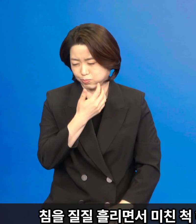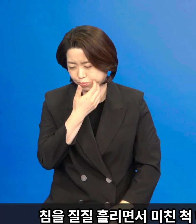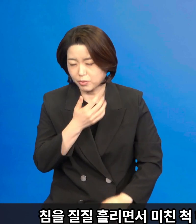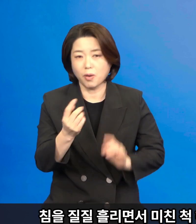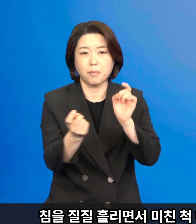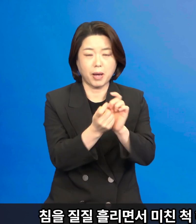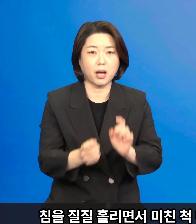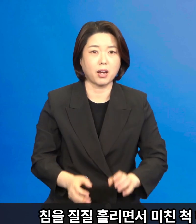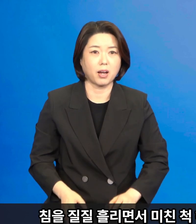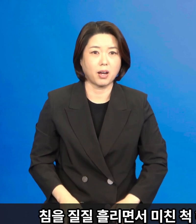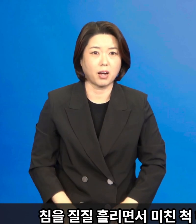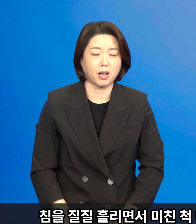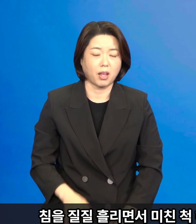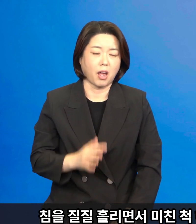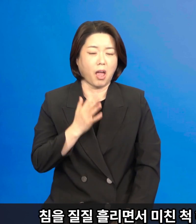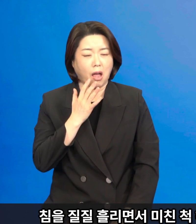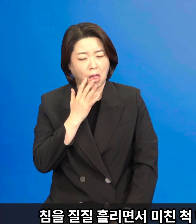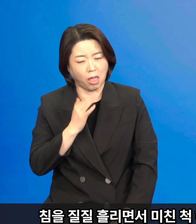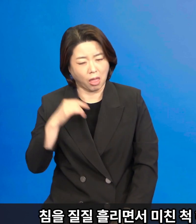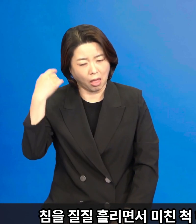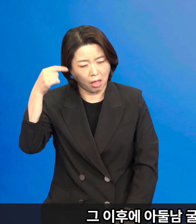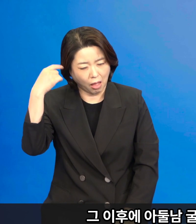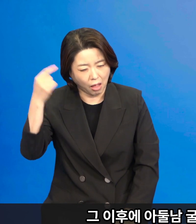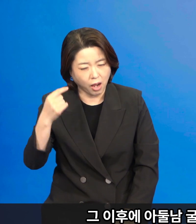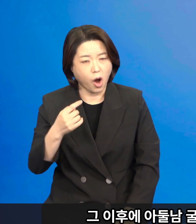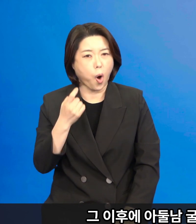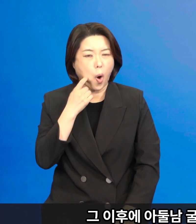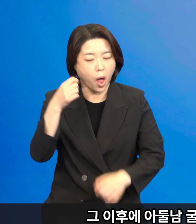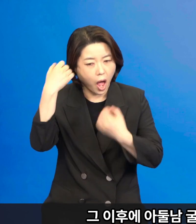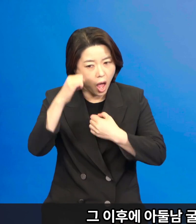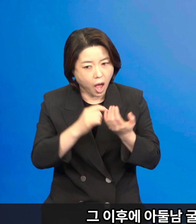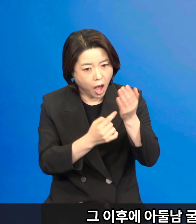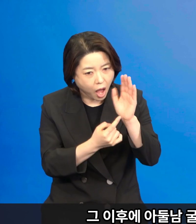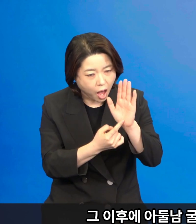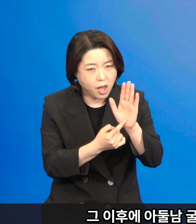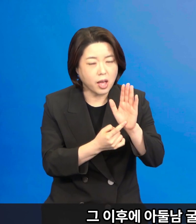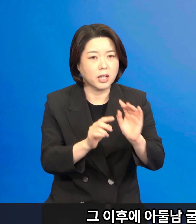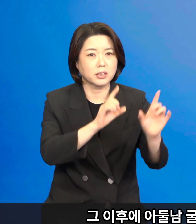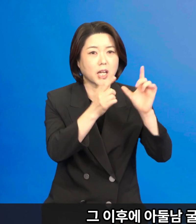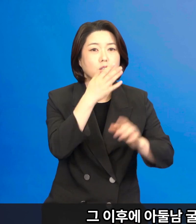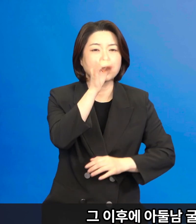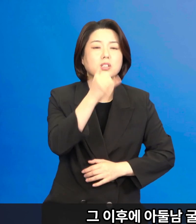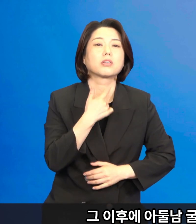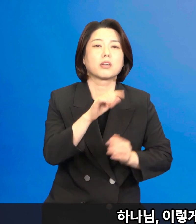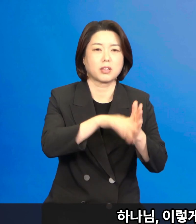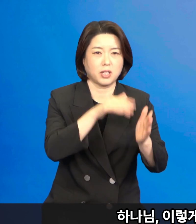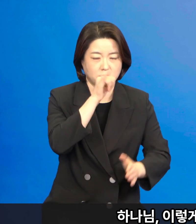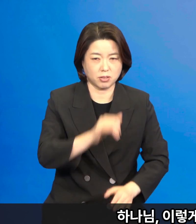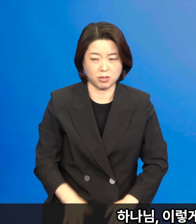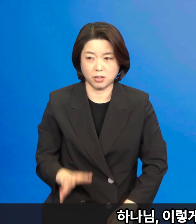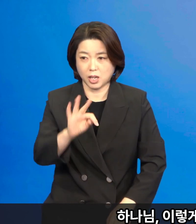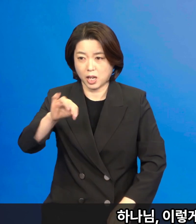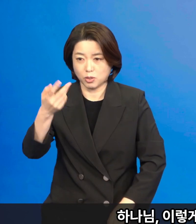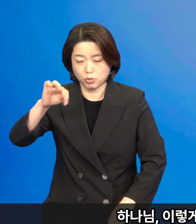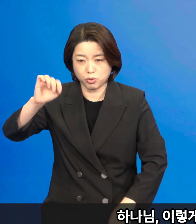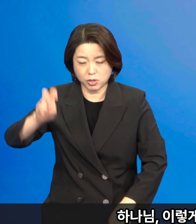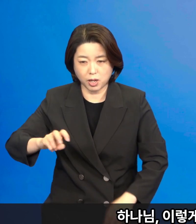흘리면서 미친 척해야 살아갈 수 있었던 때가 있었습니다. 그 이후에 아들랑굴에 돌아온 이후에 회개하면서